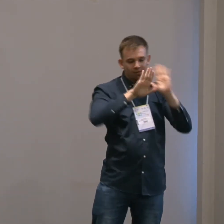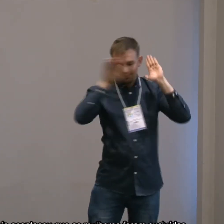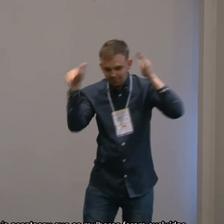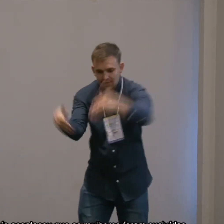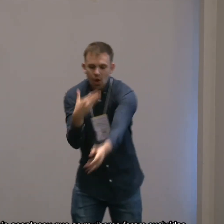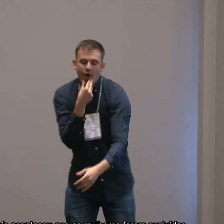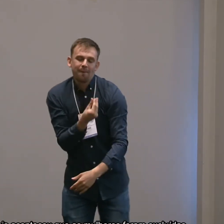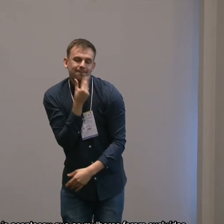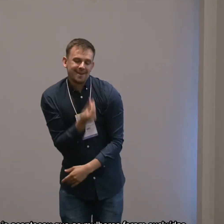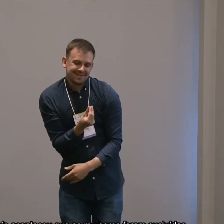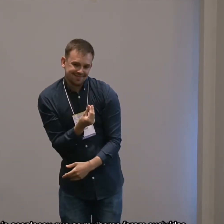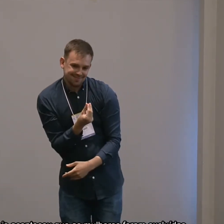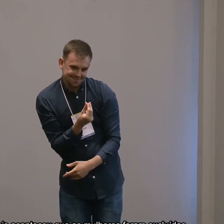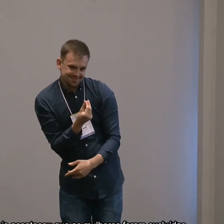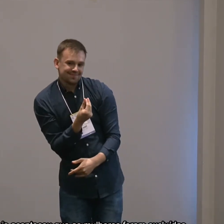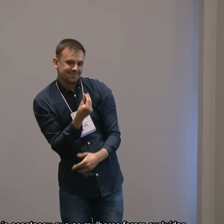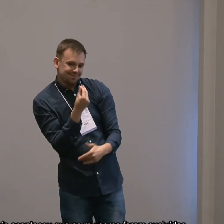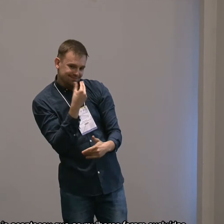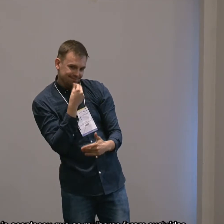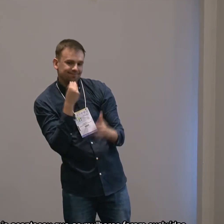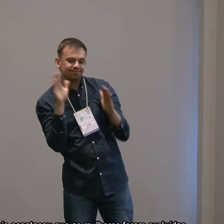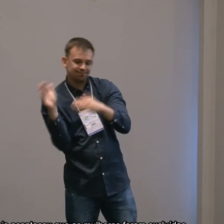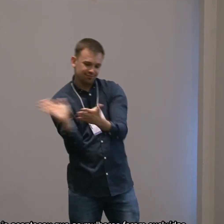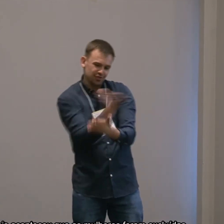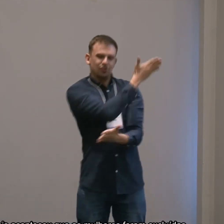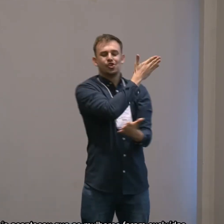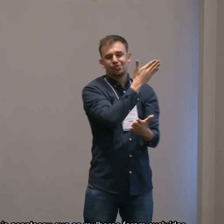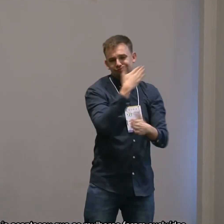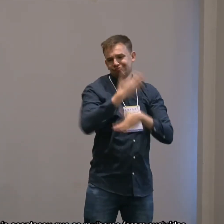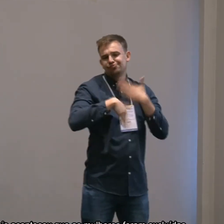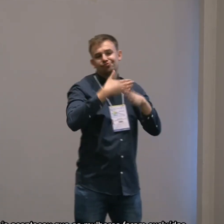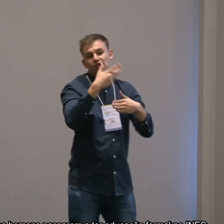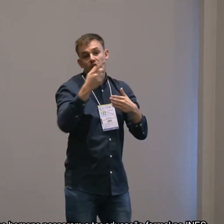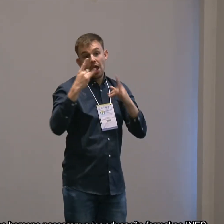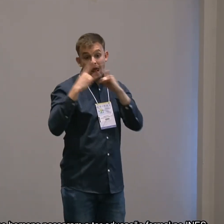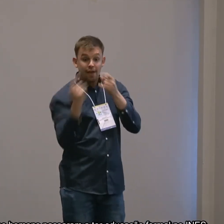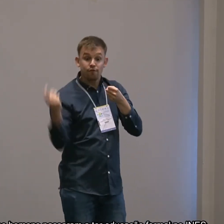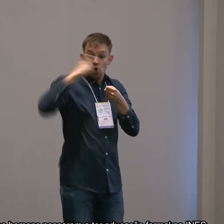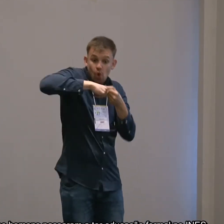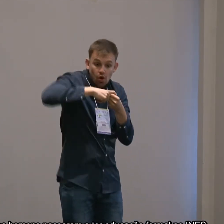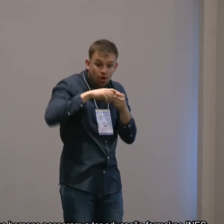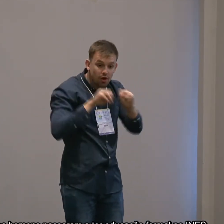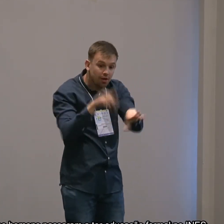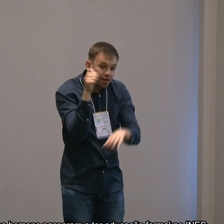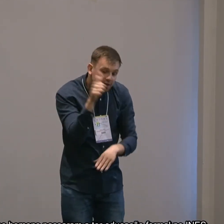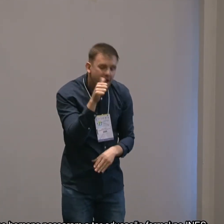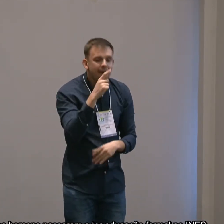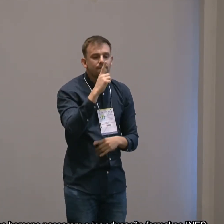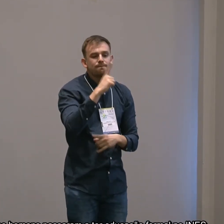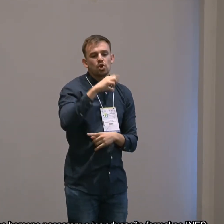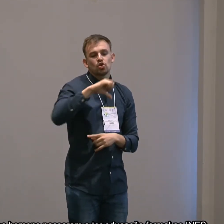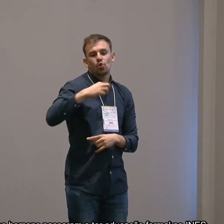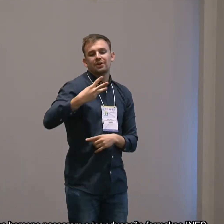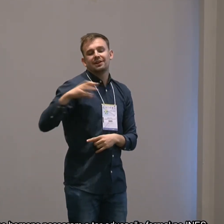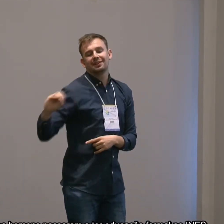e depois aconteceu que as mulheres também foram excluídas e somente os homens passaram a ter educação formal no INIS